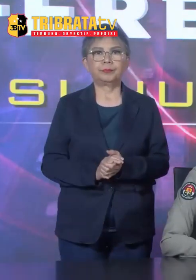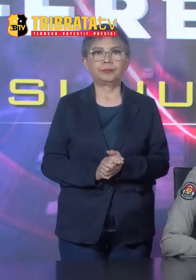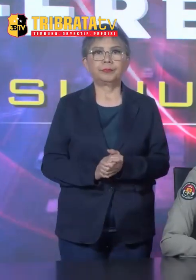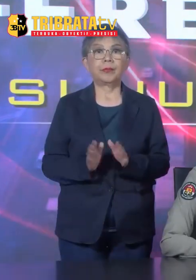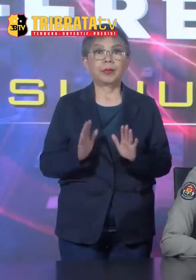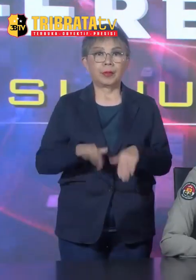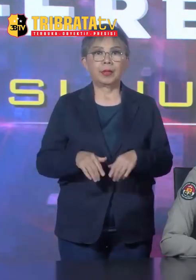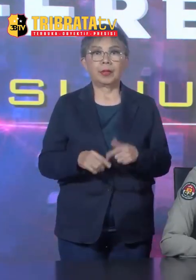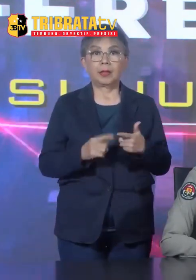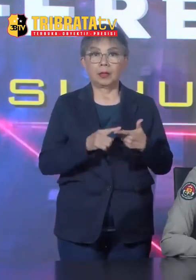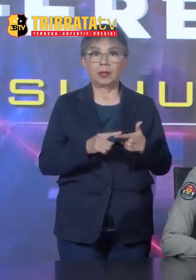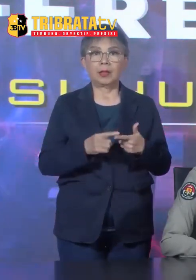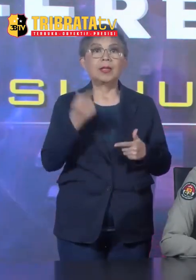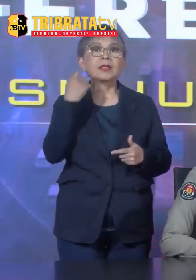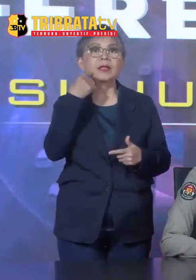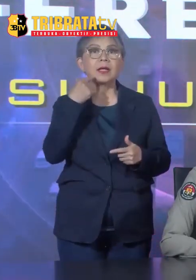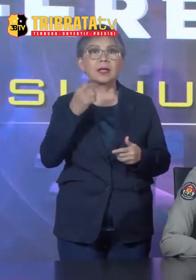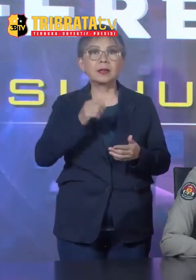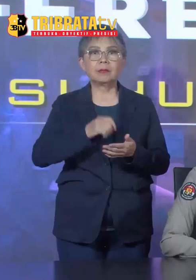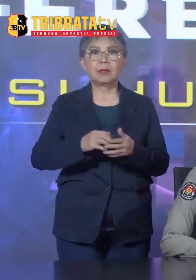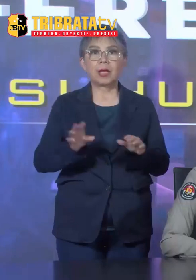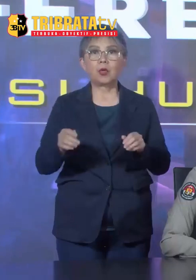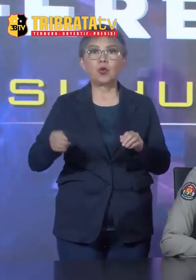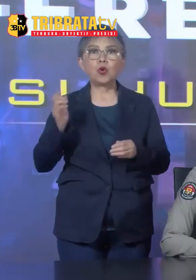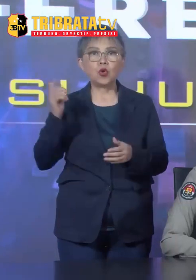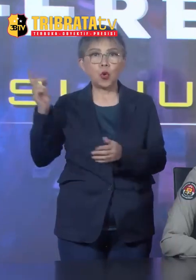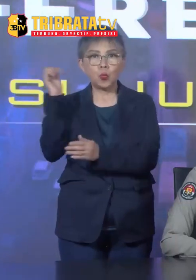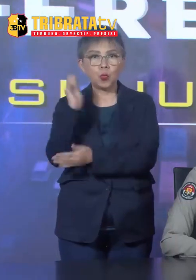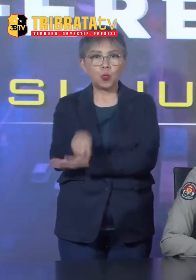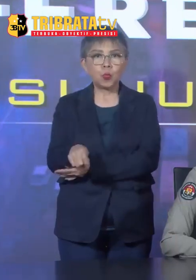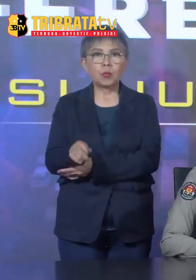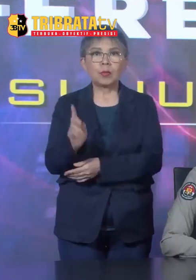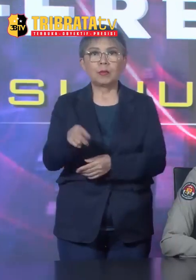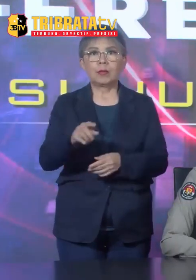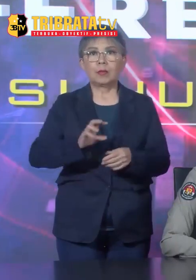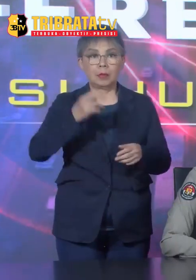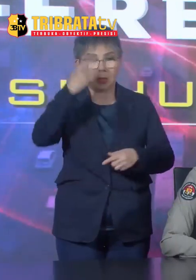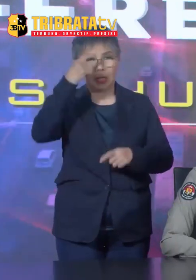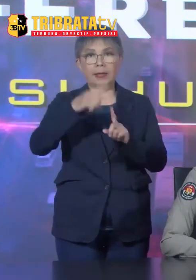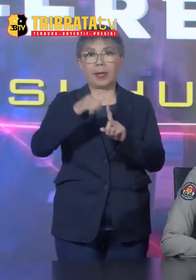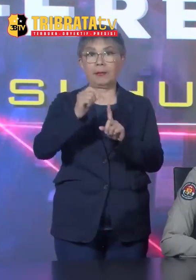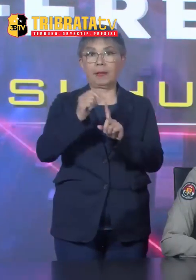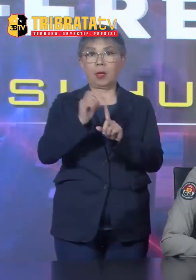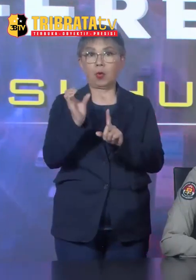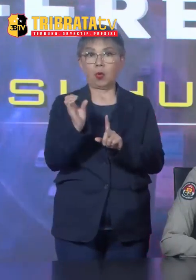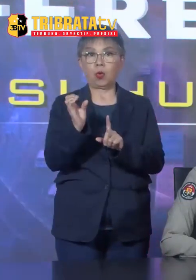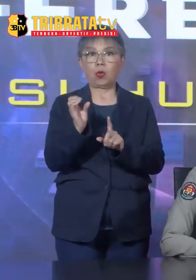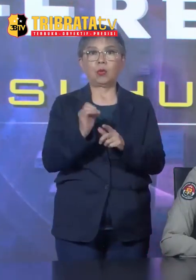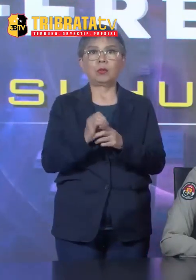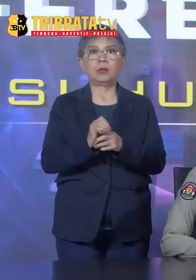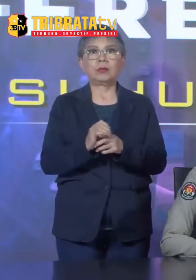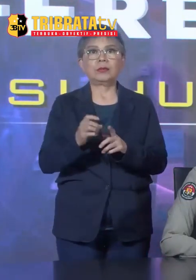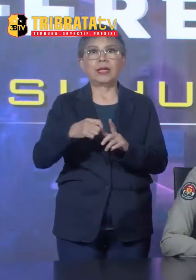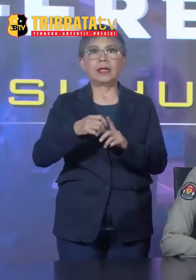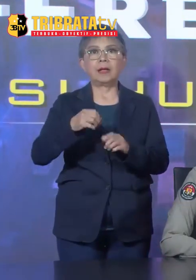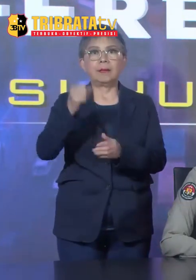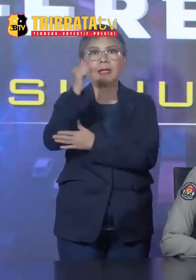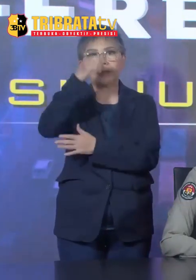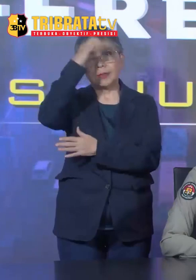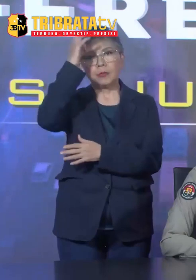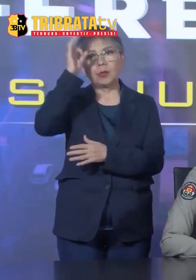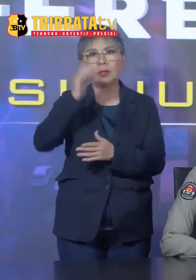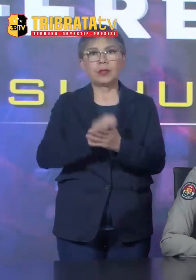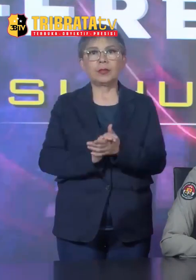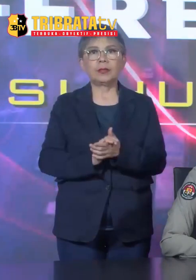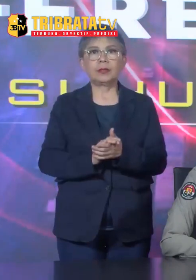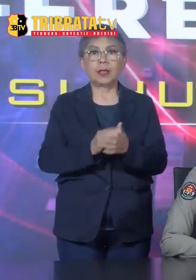selanjutnya terkait dengan penanganan hukum terhadap pelaku tppo satker bareskrim